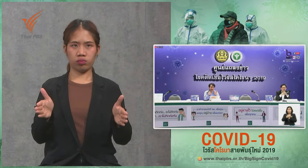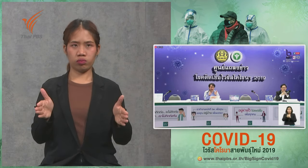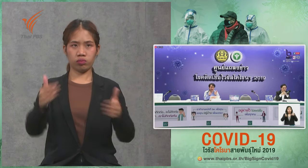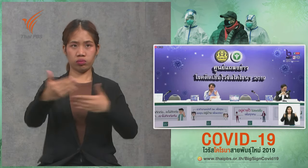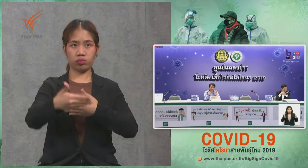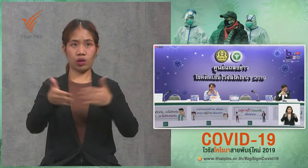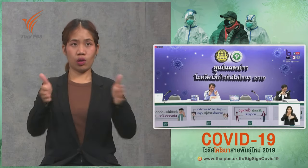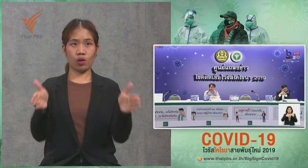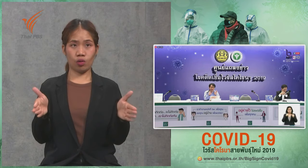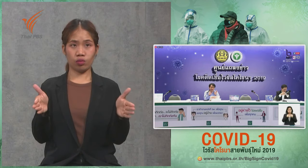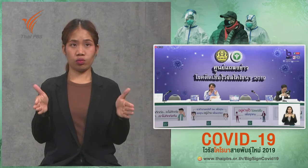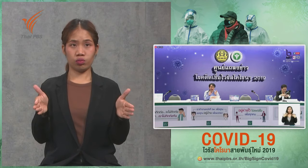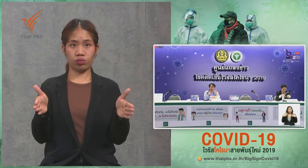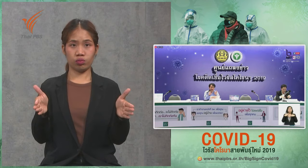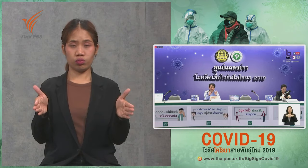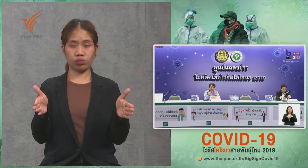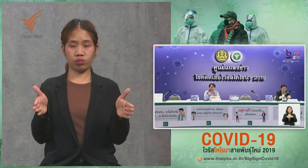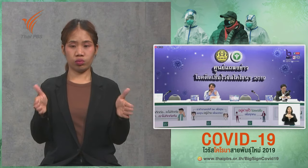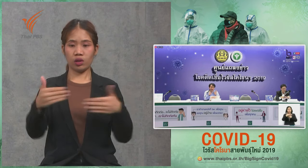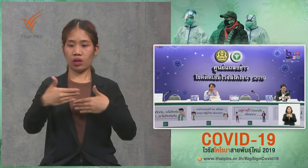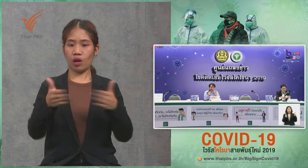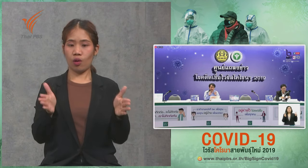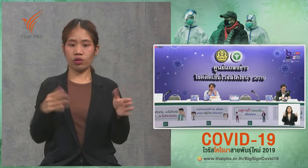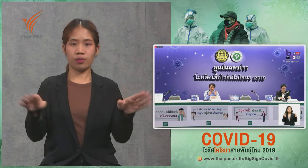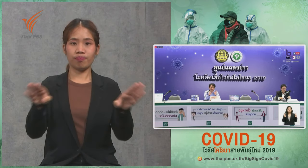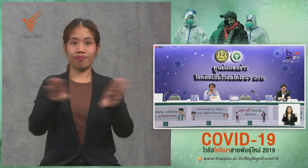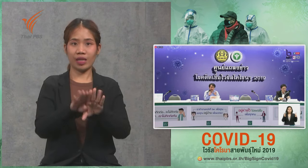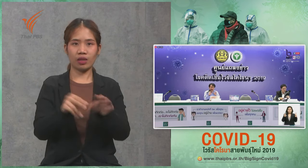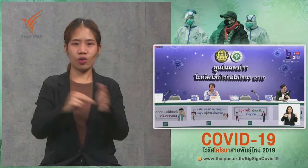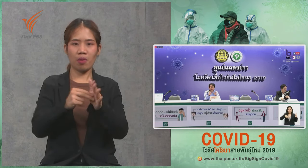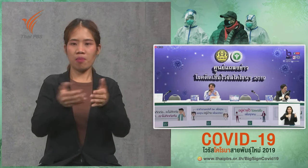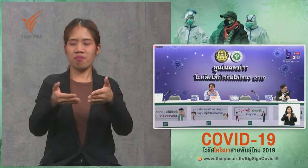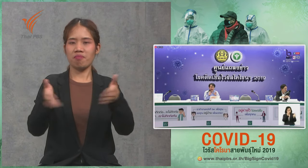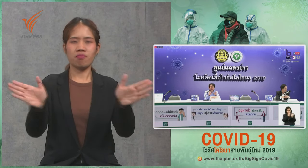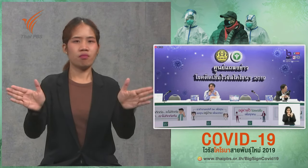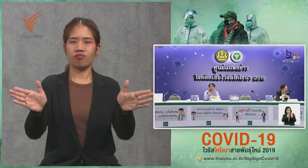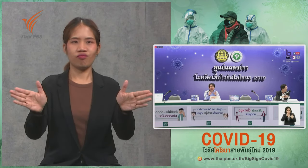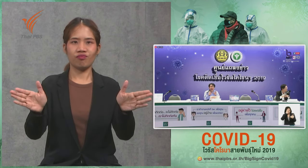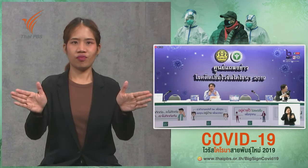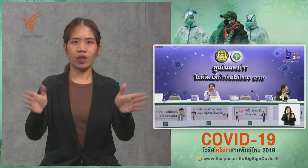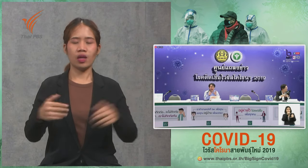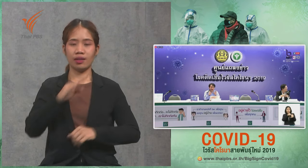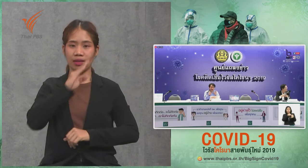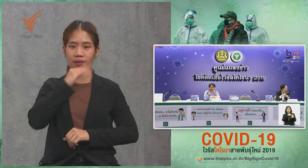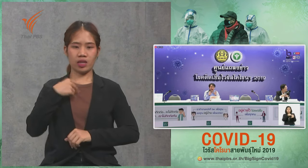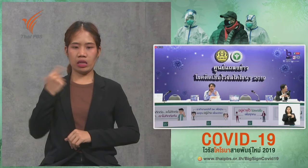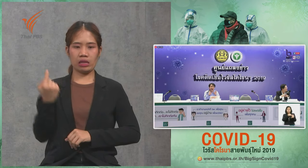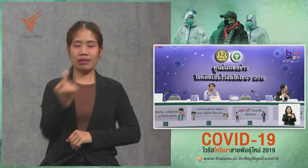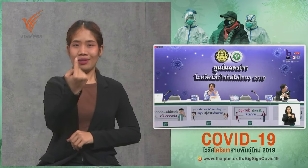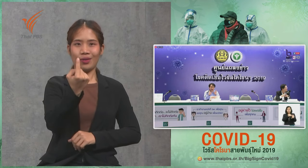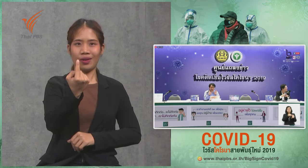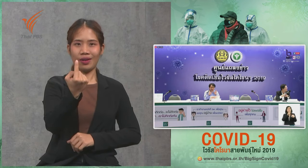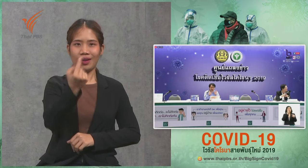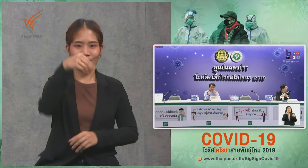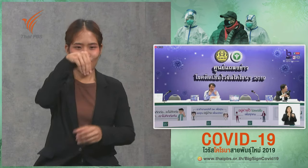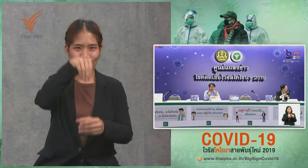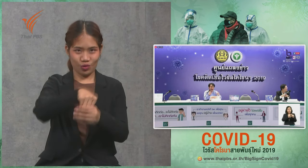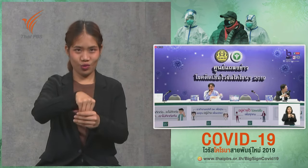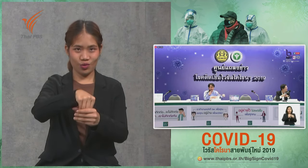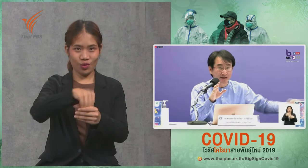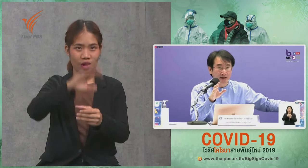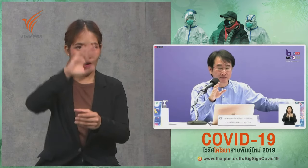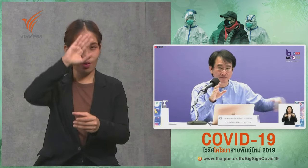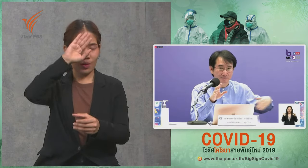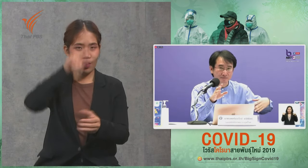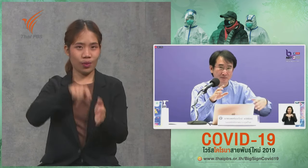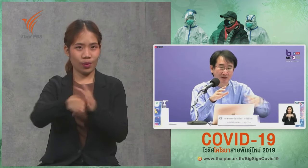ในห้องปิดนะครับในห้องที่ปิดกับผู้ป่วยที่มีอาการนะครับแล้วก็นั่งอยู่ในห้องปิด